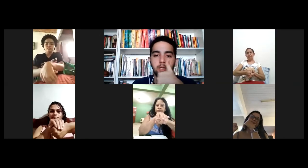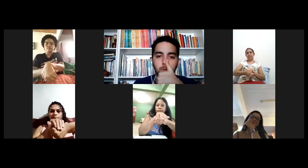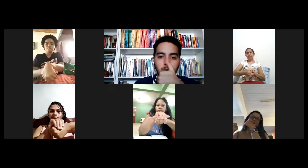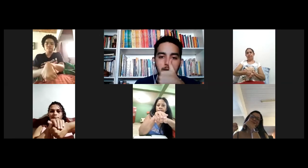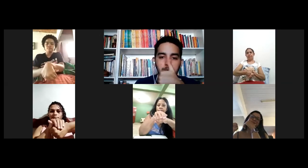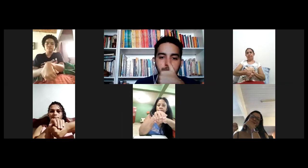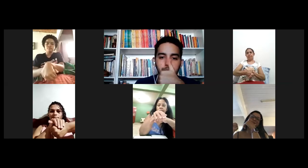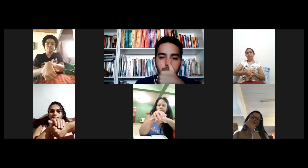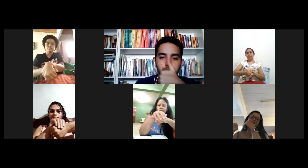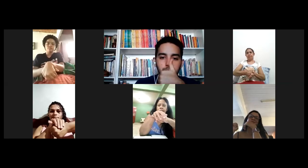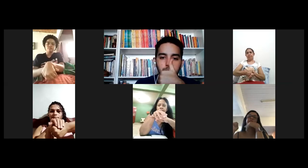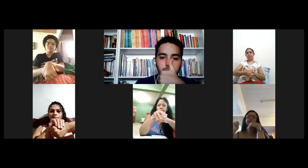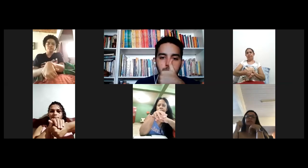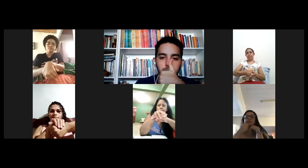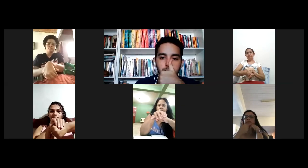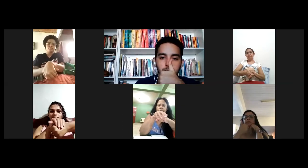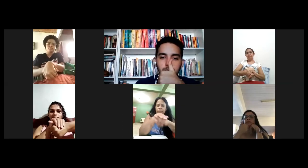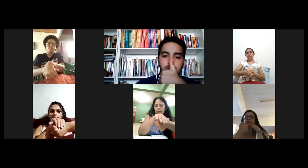Com o dedo polegar.